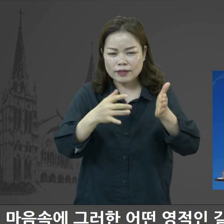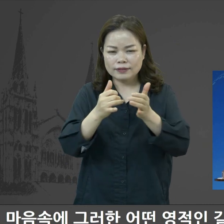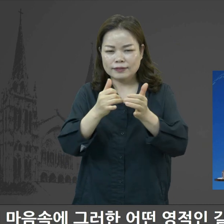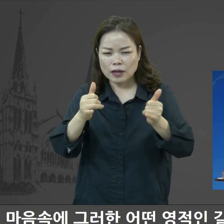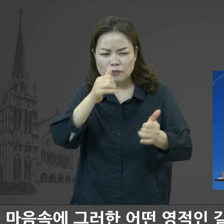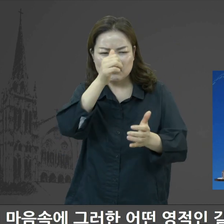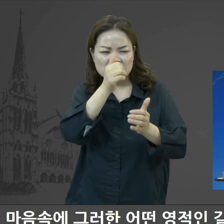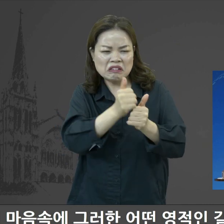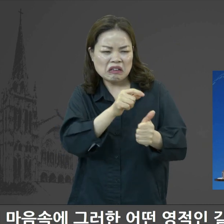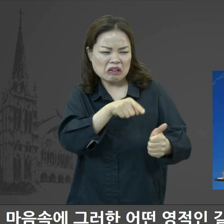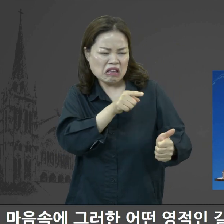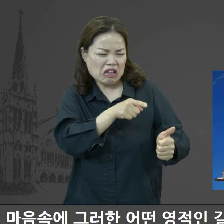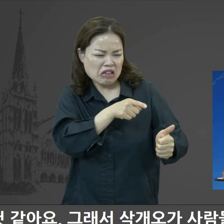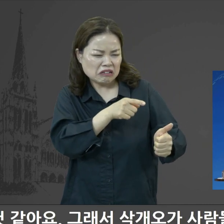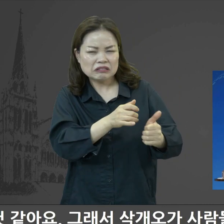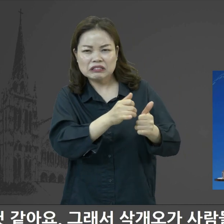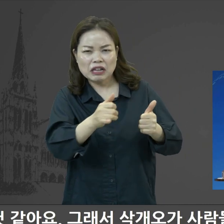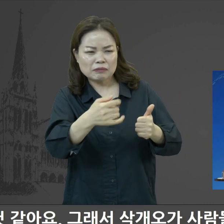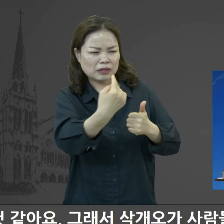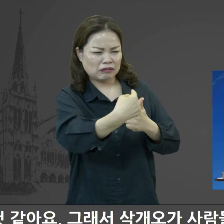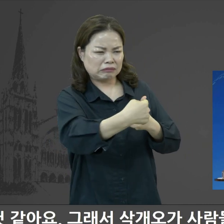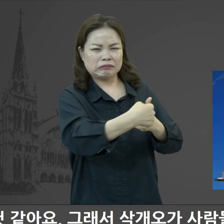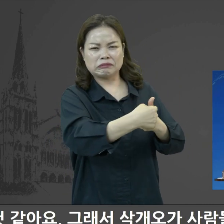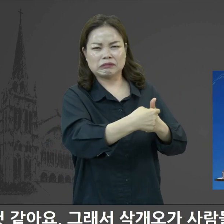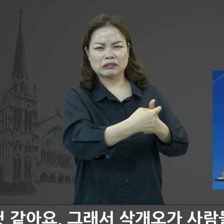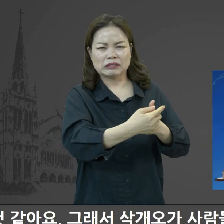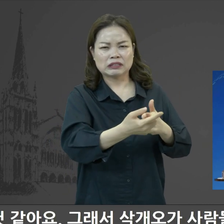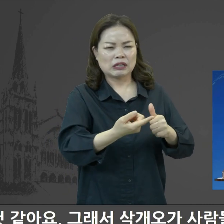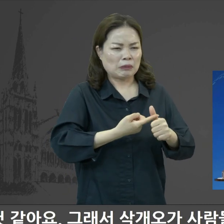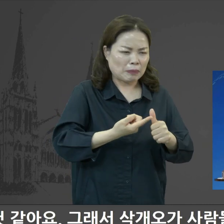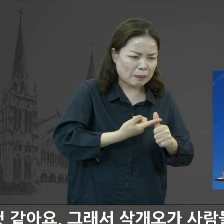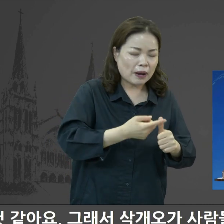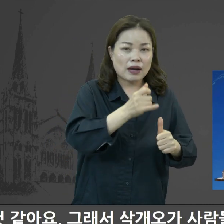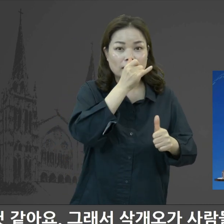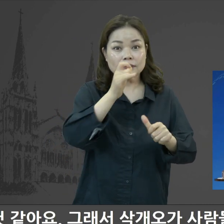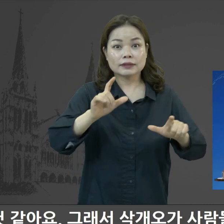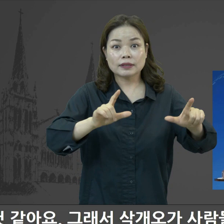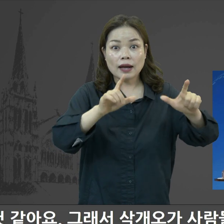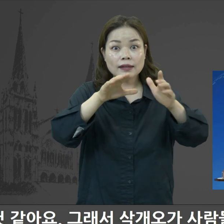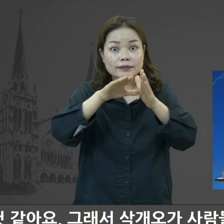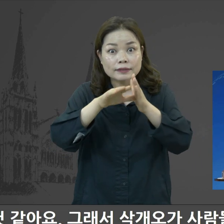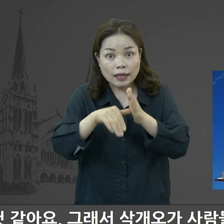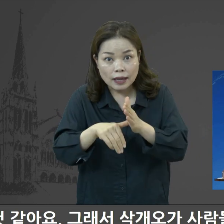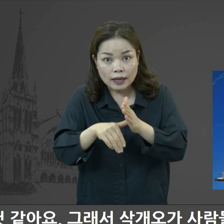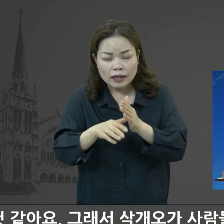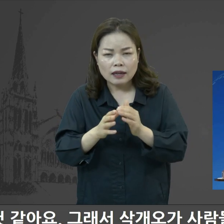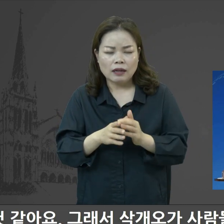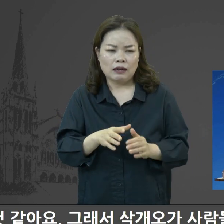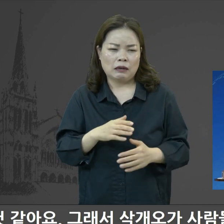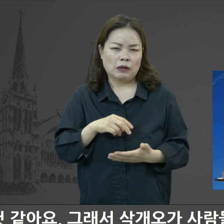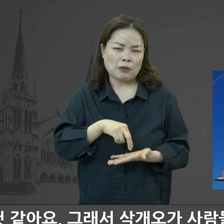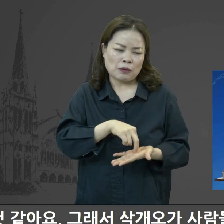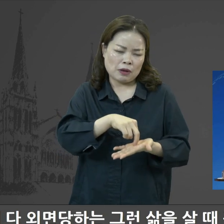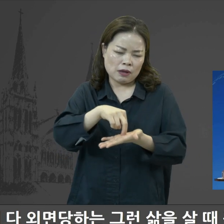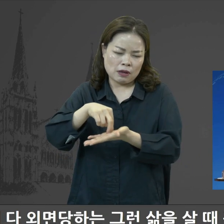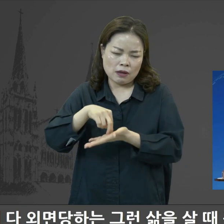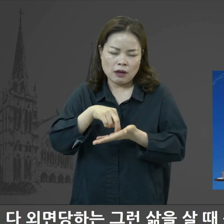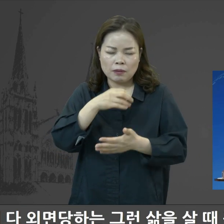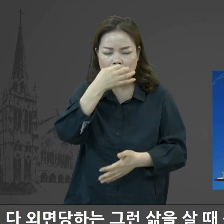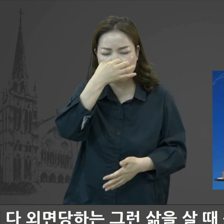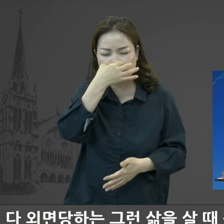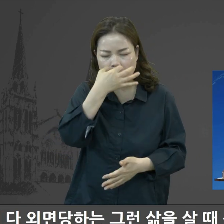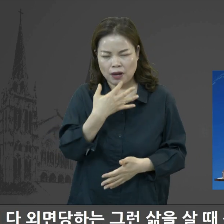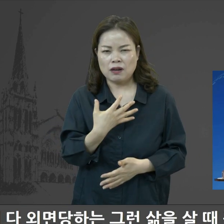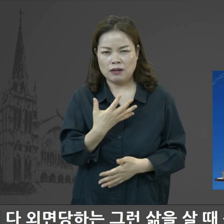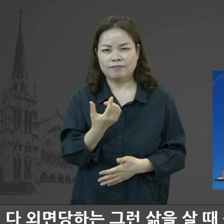사람들에게 죄인 취급받고 사람들한테 다 외면당하는 그런 삶을 살 때 굉장히 많이 외롭고 굉장히 많이